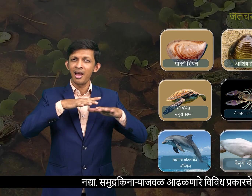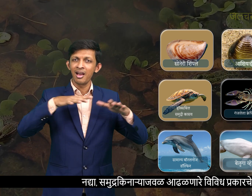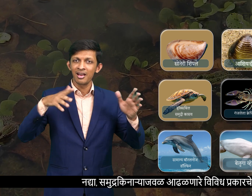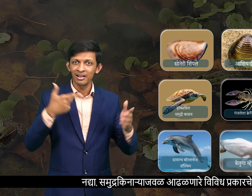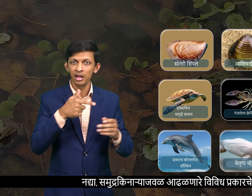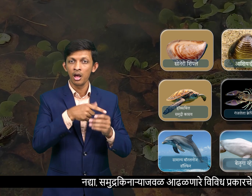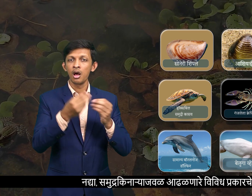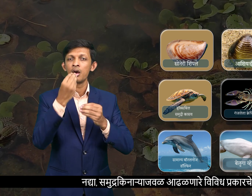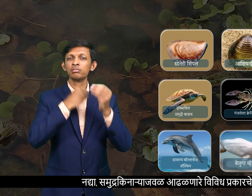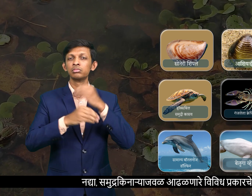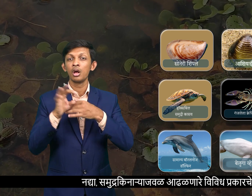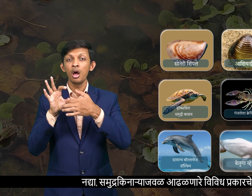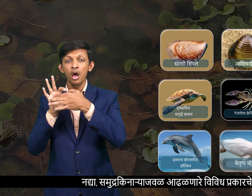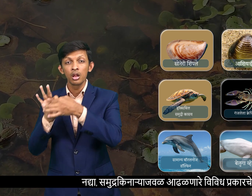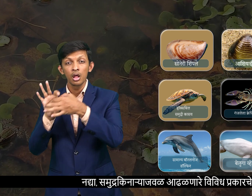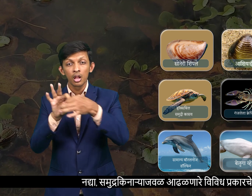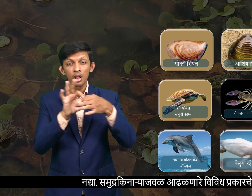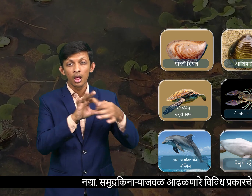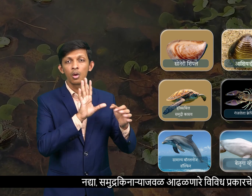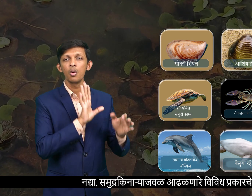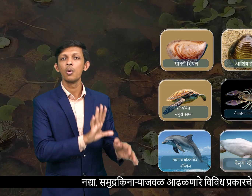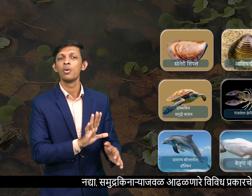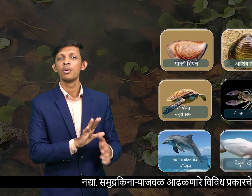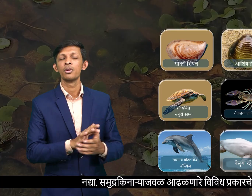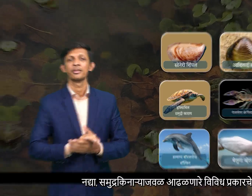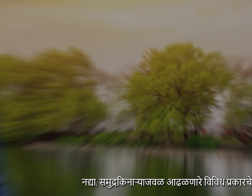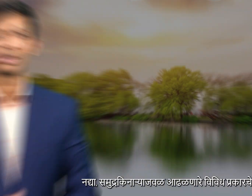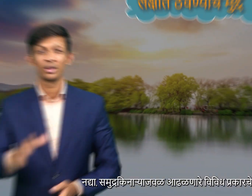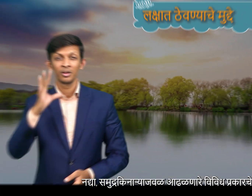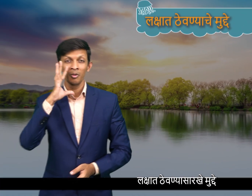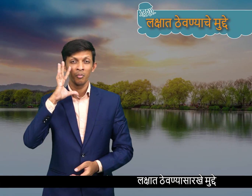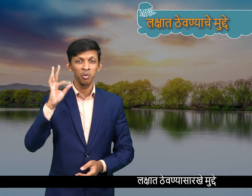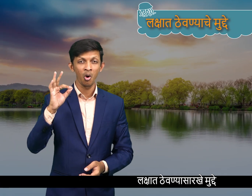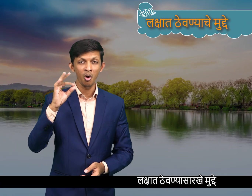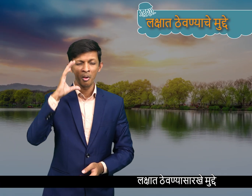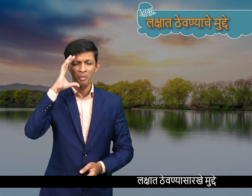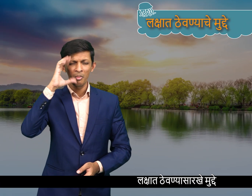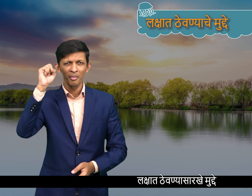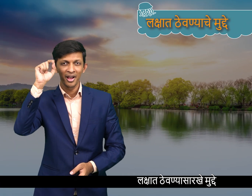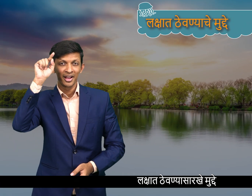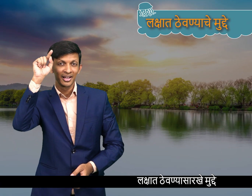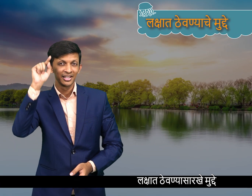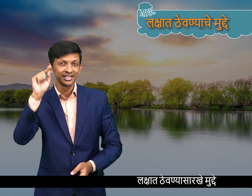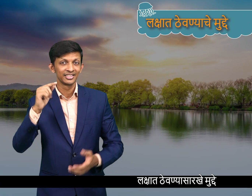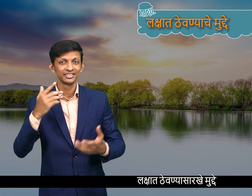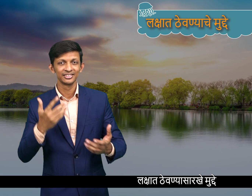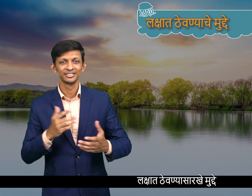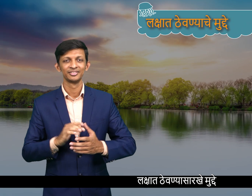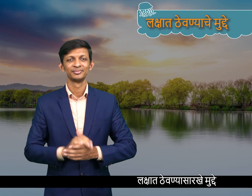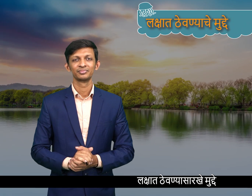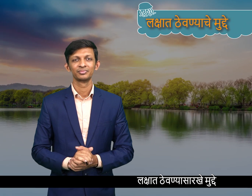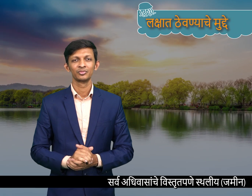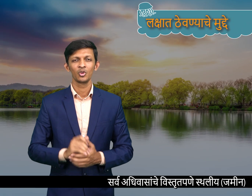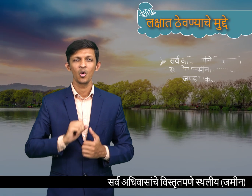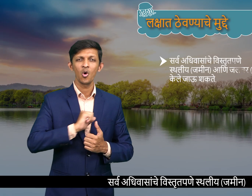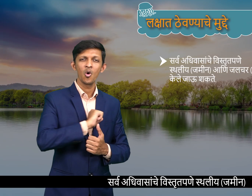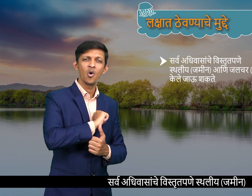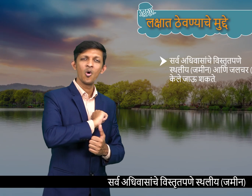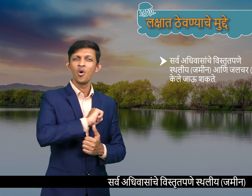किनाऱ्याजवळ आढळणारे विविध प्रकारचे प्राणी. लक्षात ठेवण्यासारखे मुद्दे: सर्व